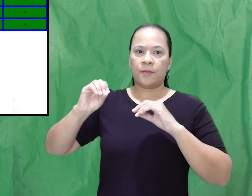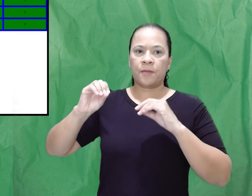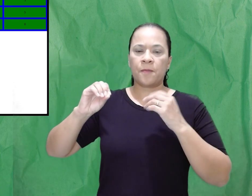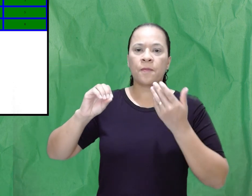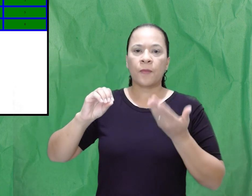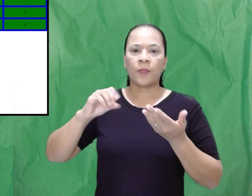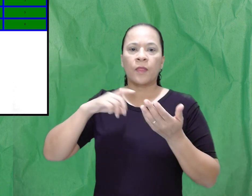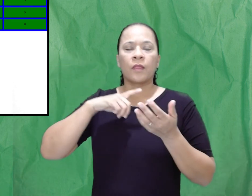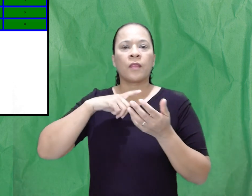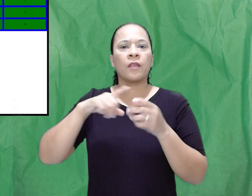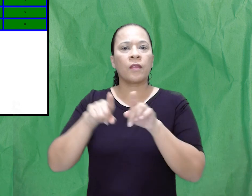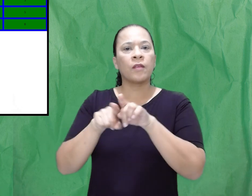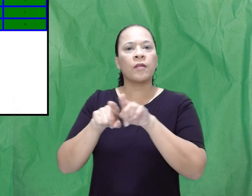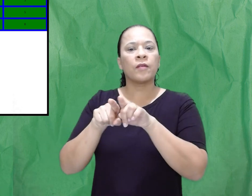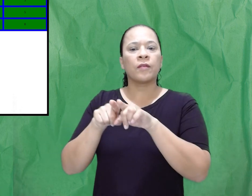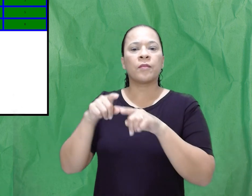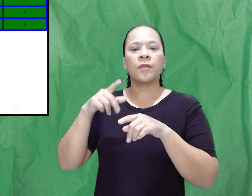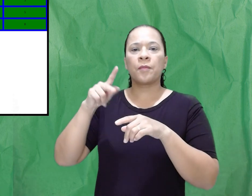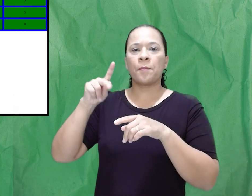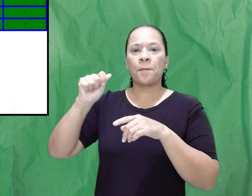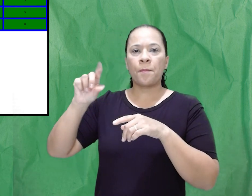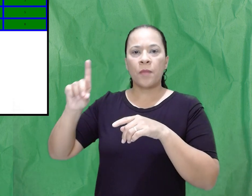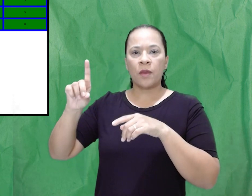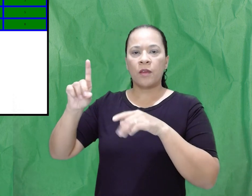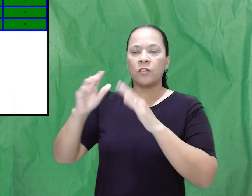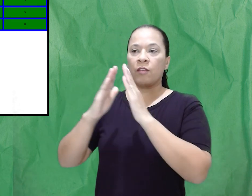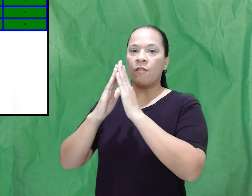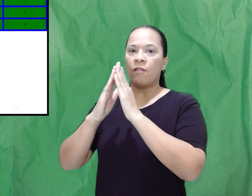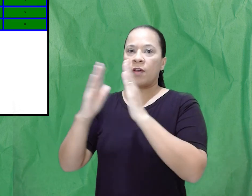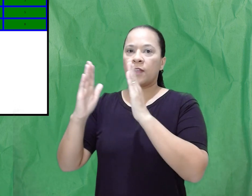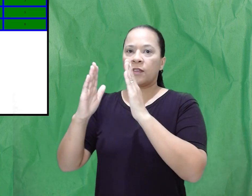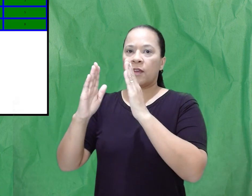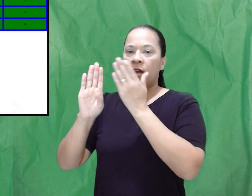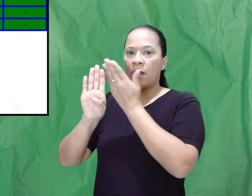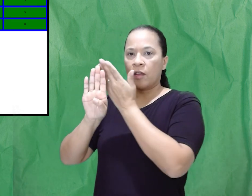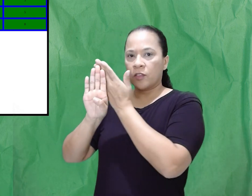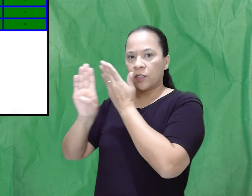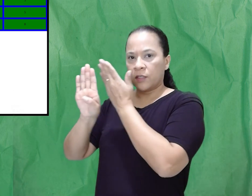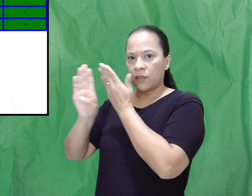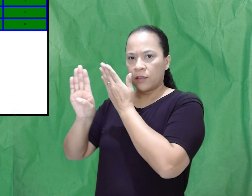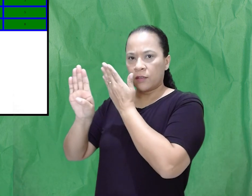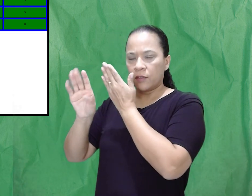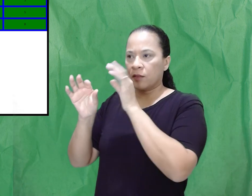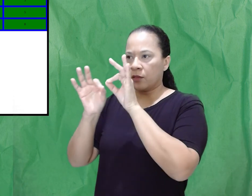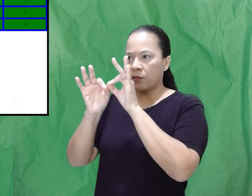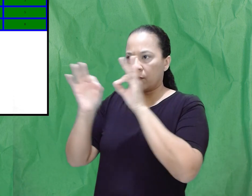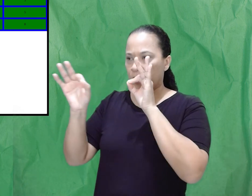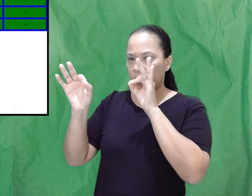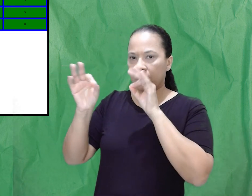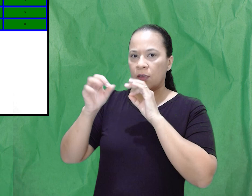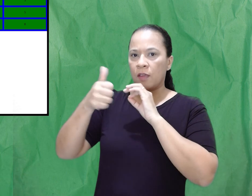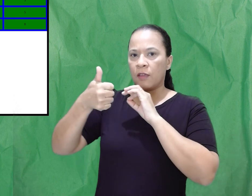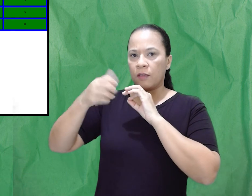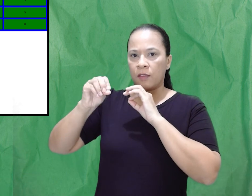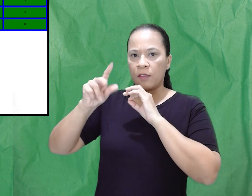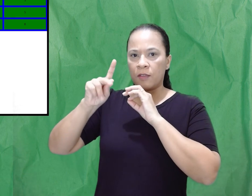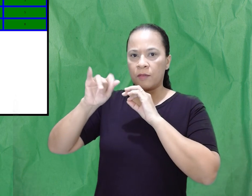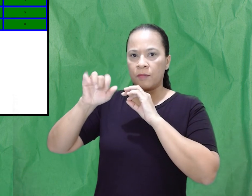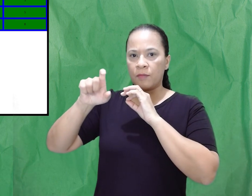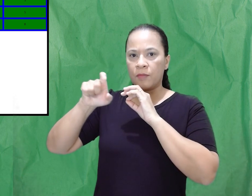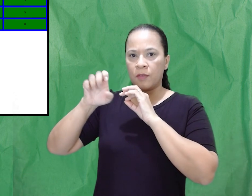Eu estou colocando o pad, que é o afastamento entre os elementos. É um pad de 10 pixels em relação ao